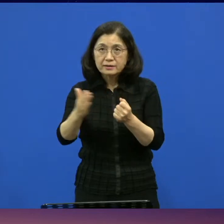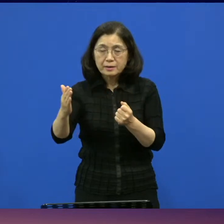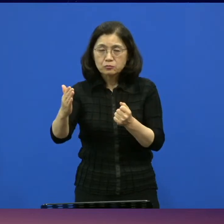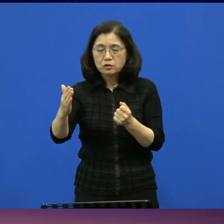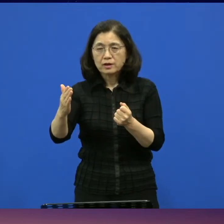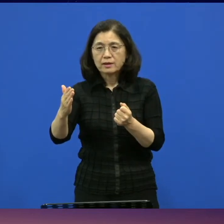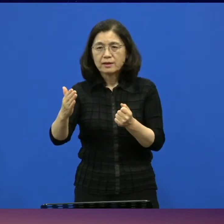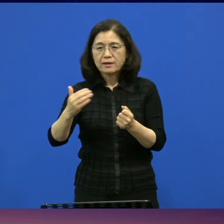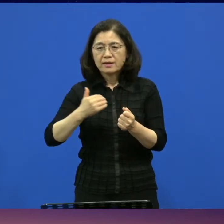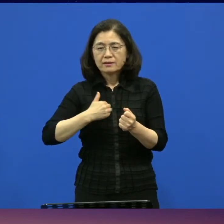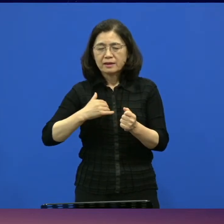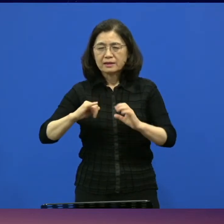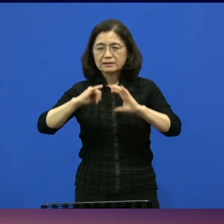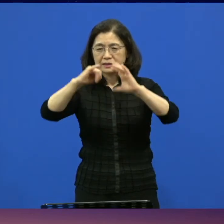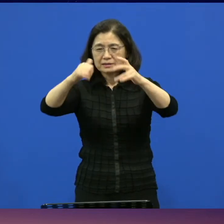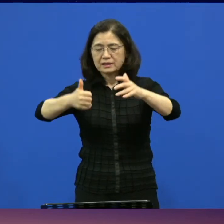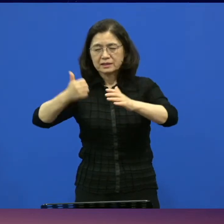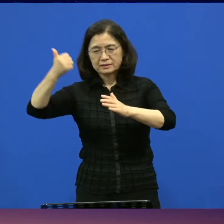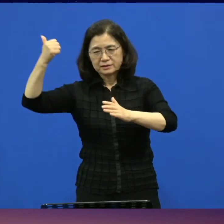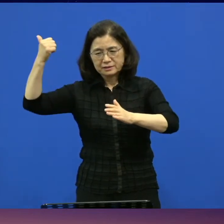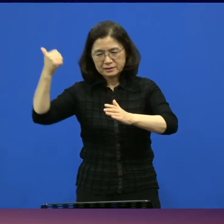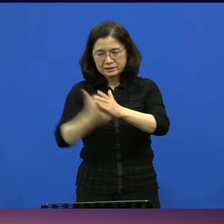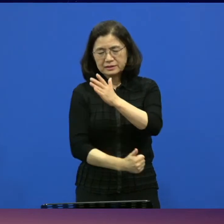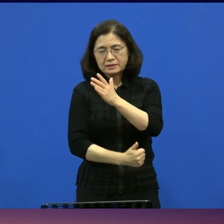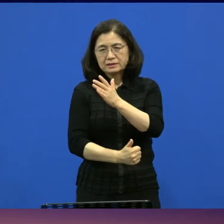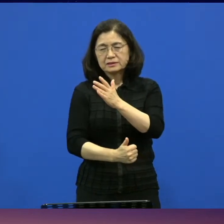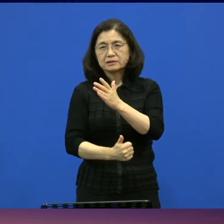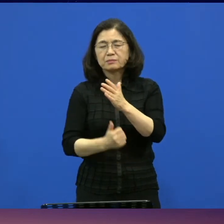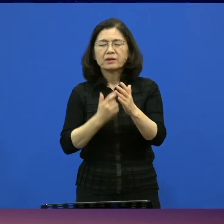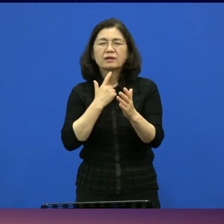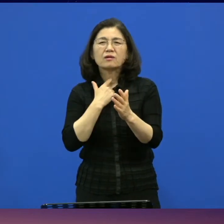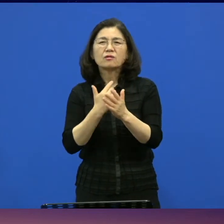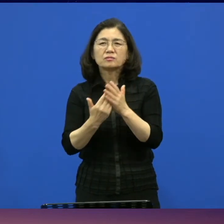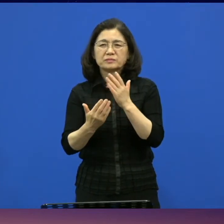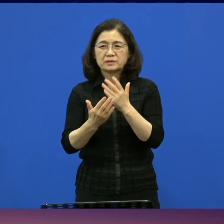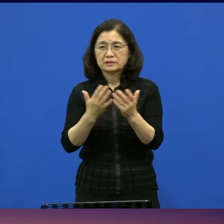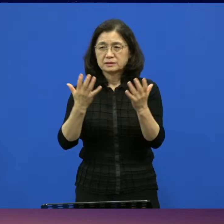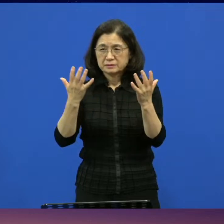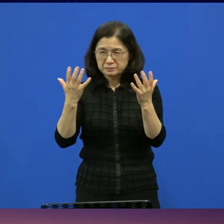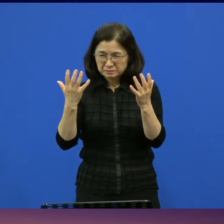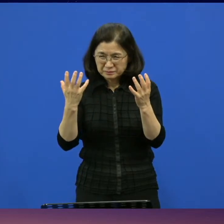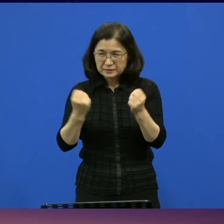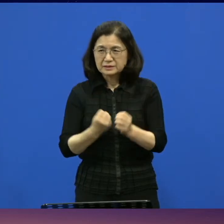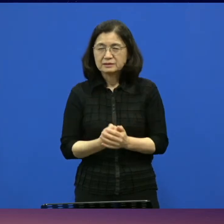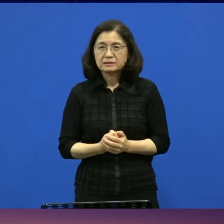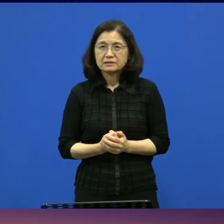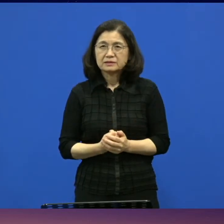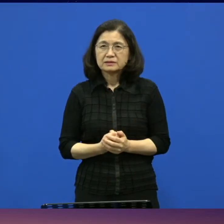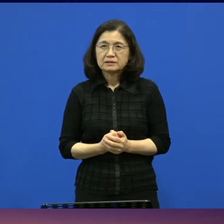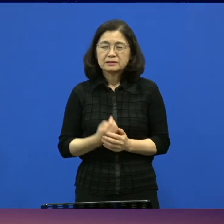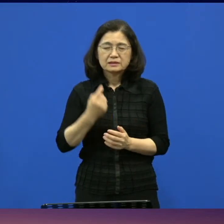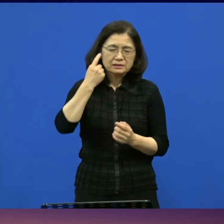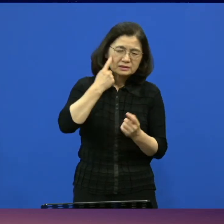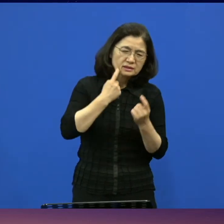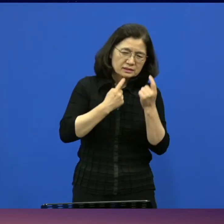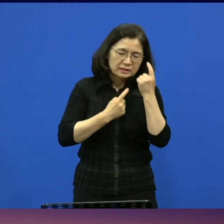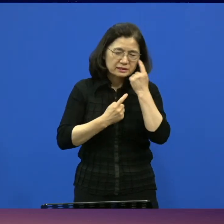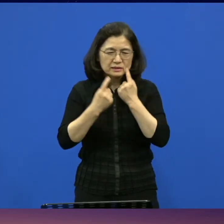실패들, 불순종으로 살았던 그 삶에서 오는 그런 실패들, 그런 상처들이 있잖아요.